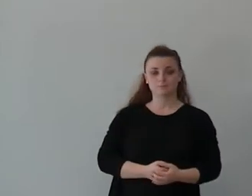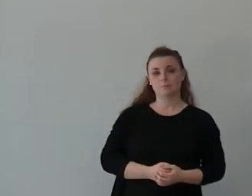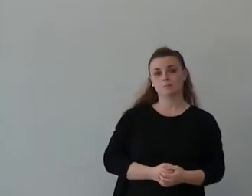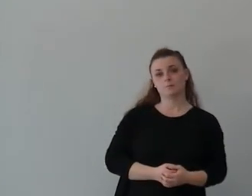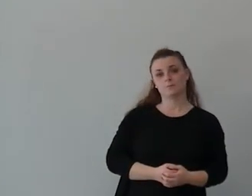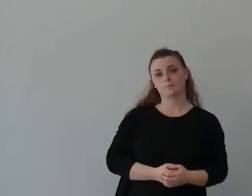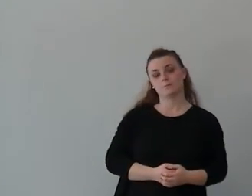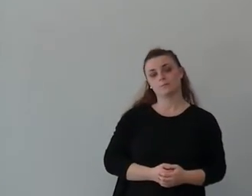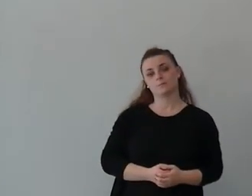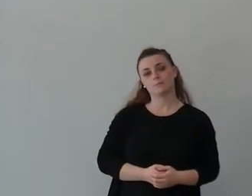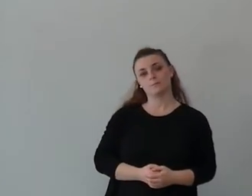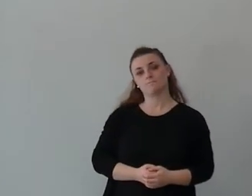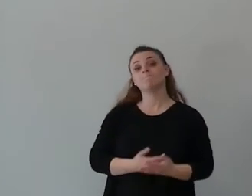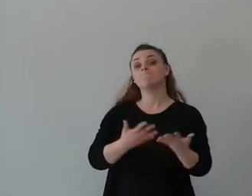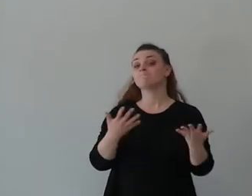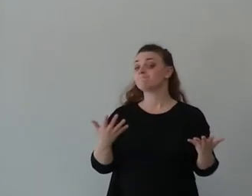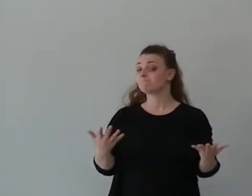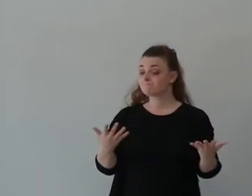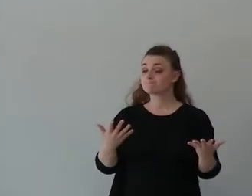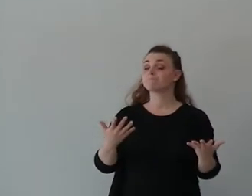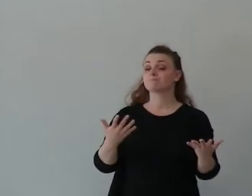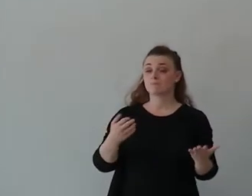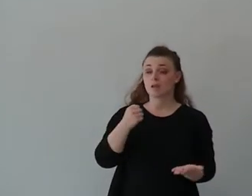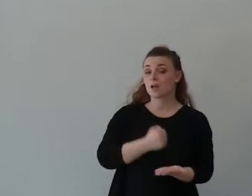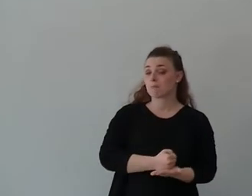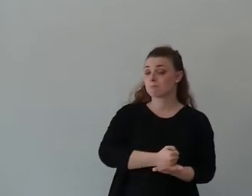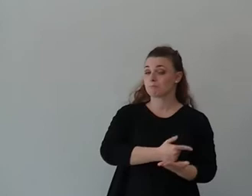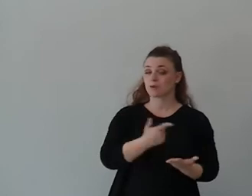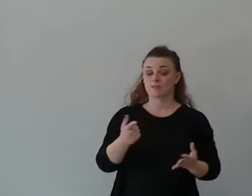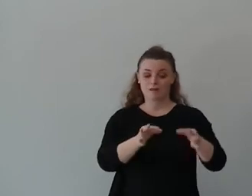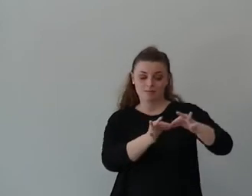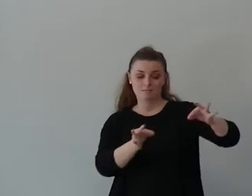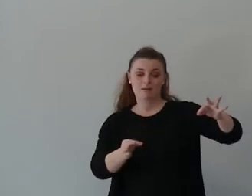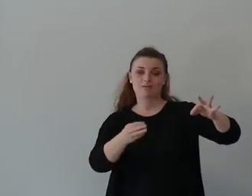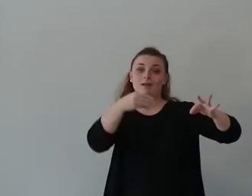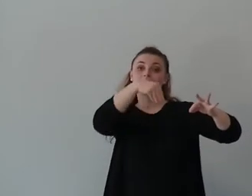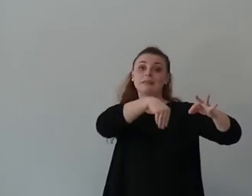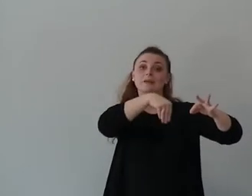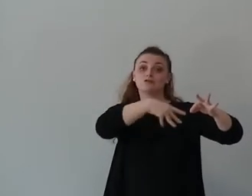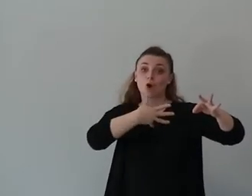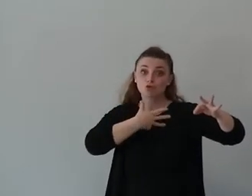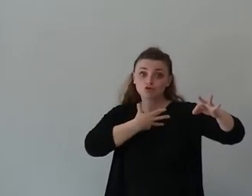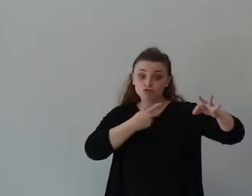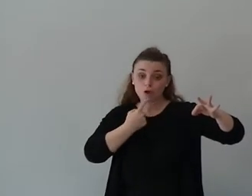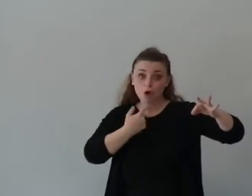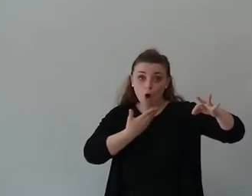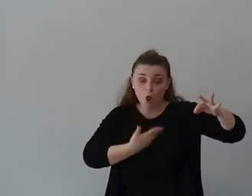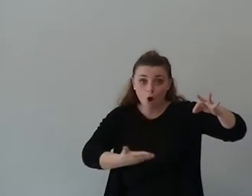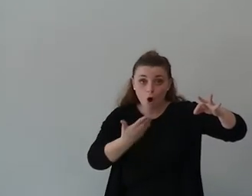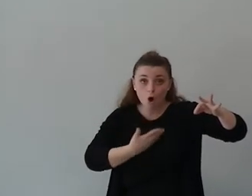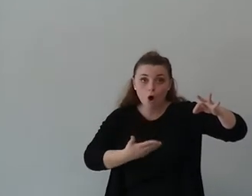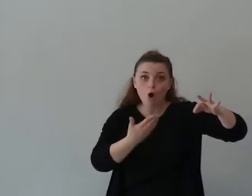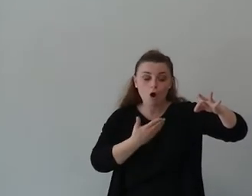actually more important than the outside. Quindi l'interno è molto più importante dell'esterno. Ronza, would you please read